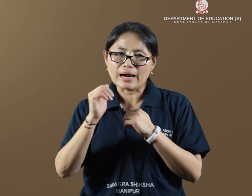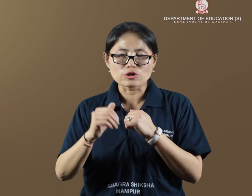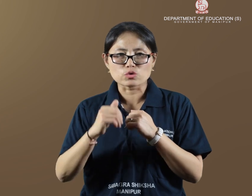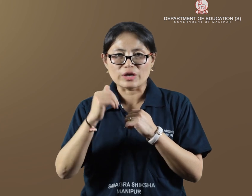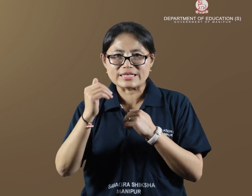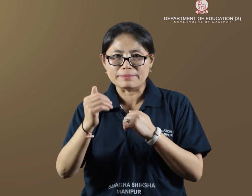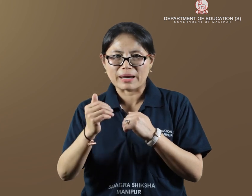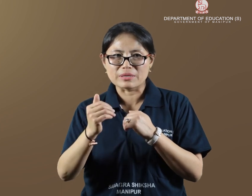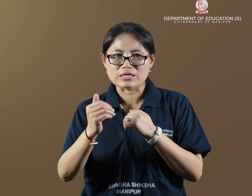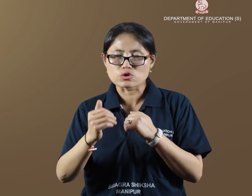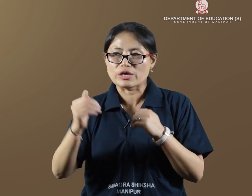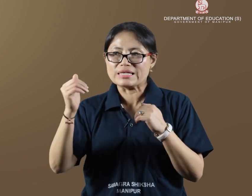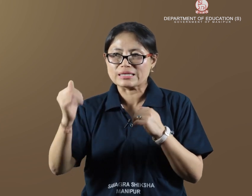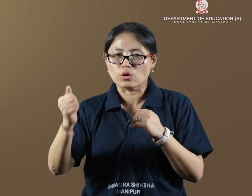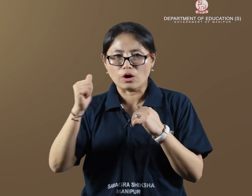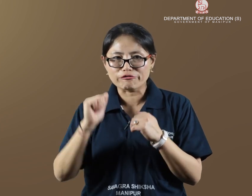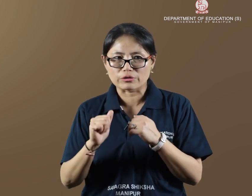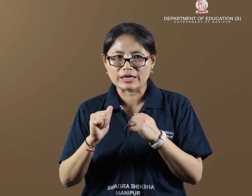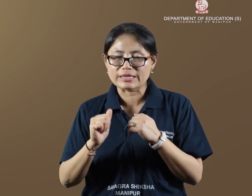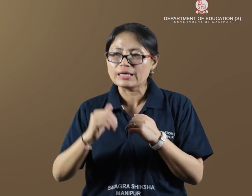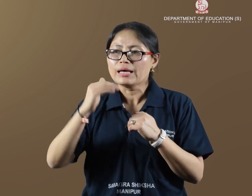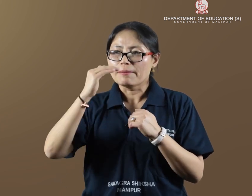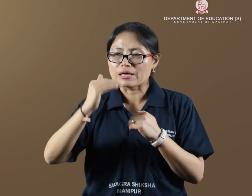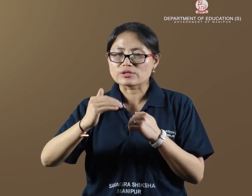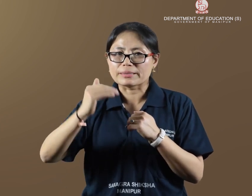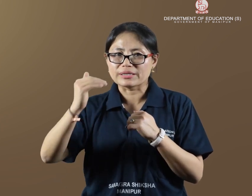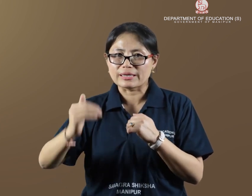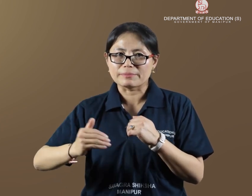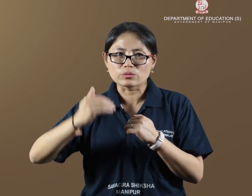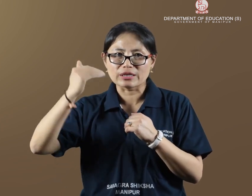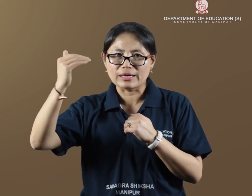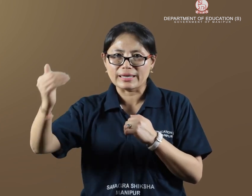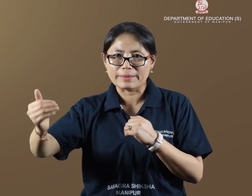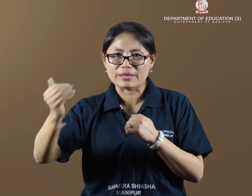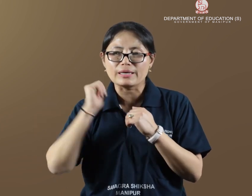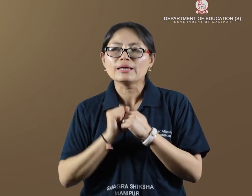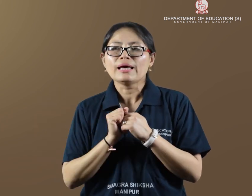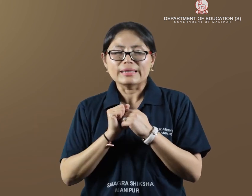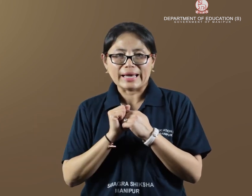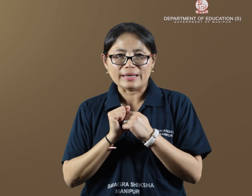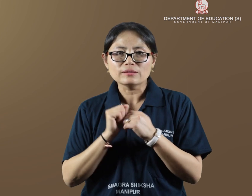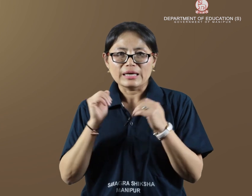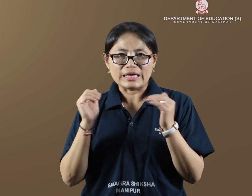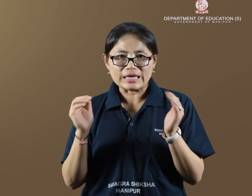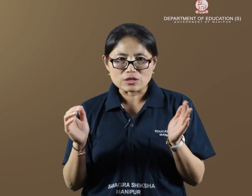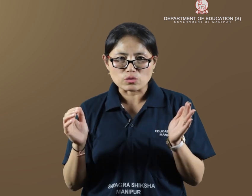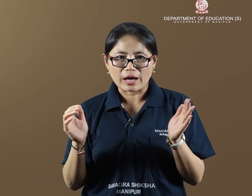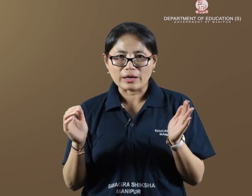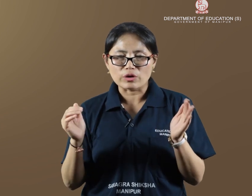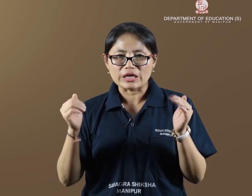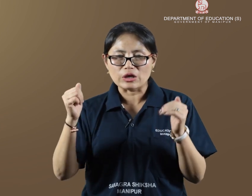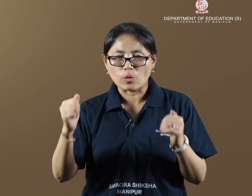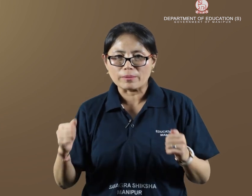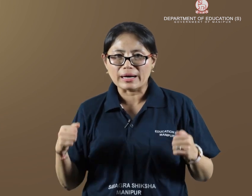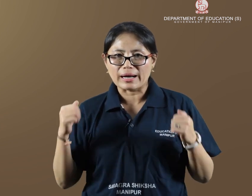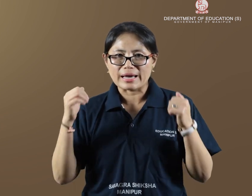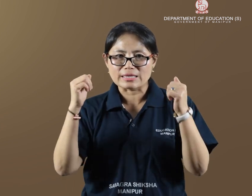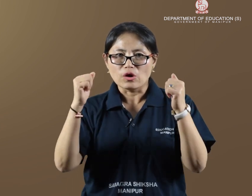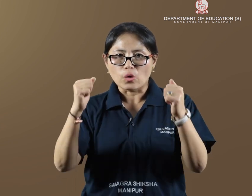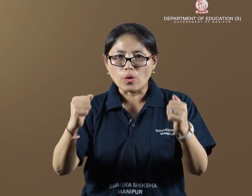su engine pan ba sing su engine do off toraga di ma su tap tharam tung da lep ki then he da zungai re khoin he hon ba hai se holi